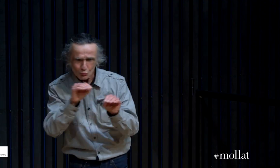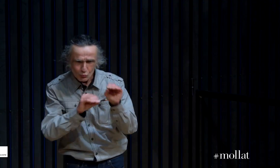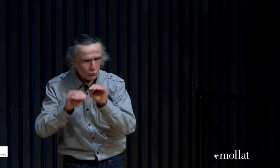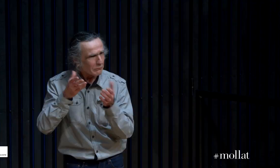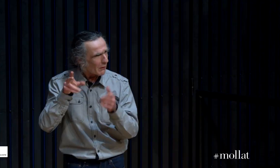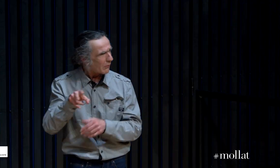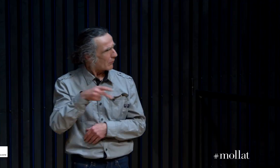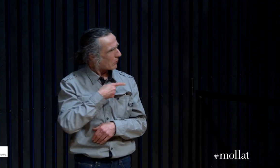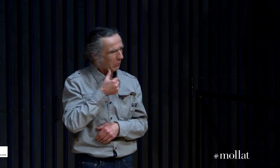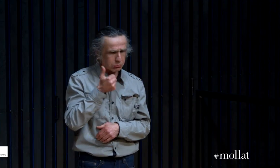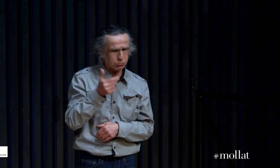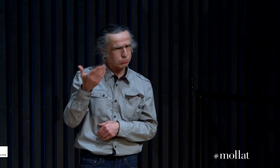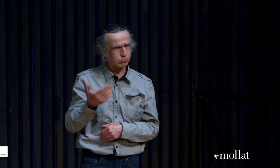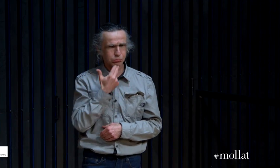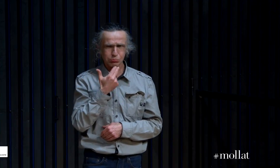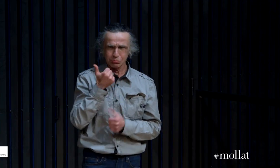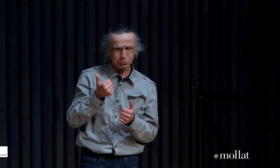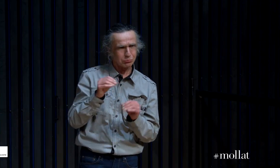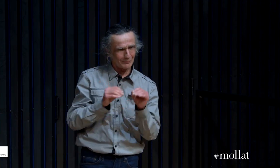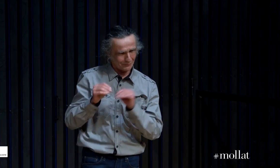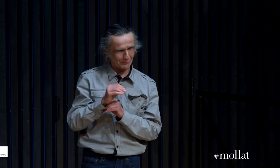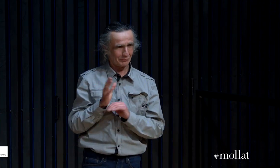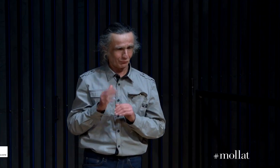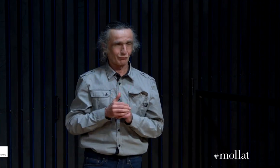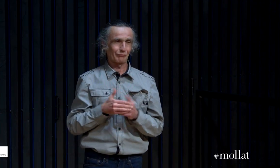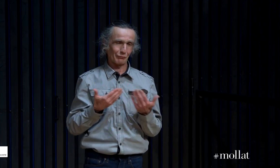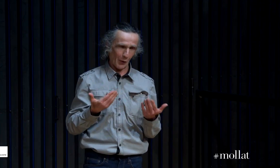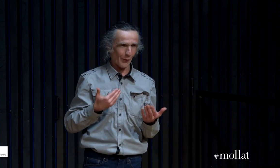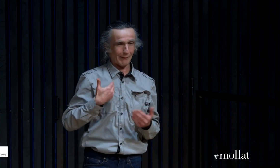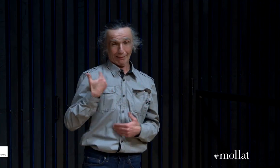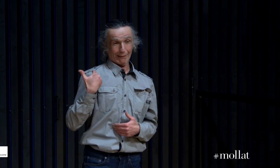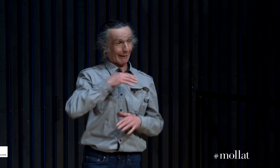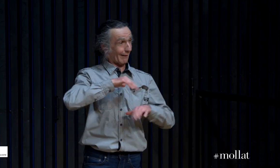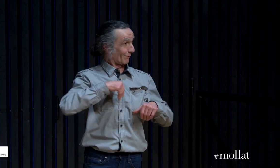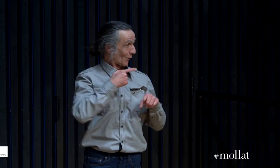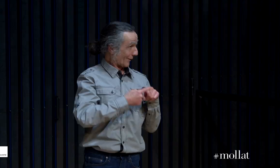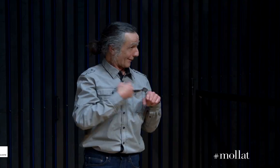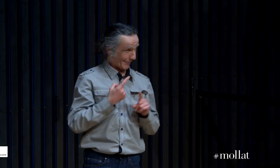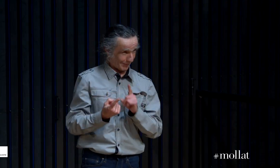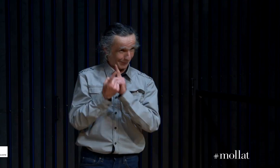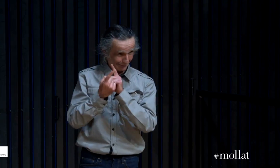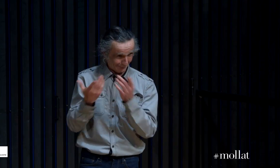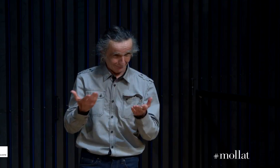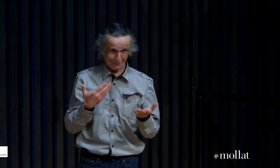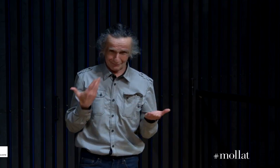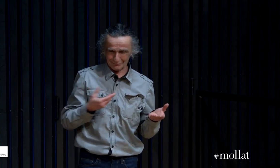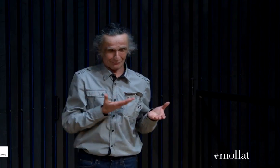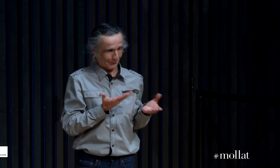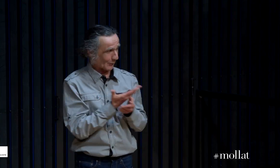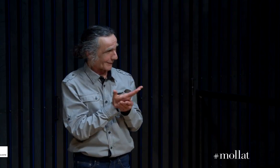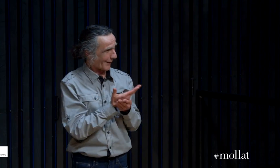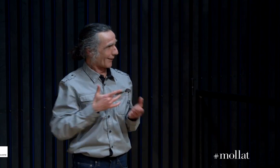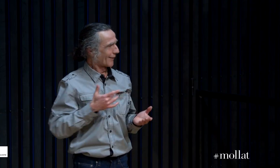leur histoire, ont eu des soucis aussi d'oreilles, donc j'ai pu les accompagner auprès de cette ORL, qui est très bien et très compétent. La dernière fois que je l'ai